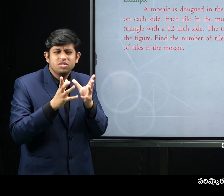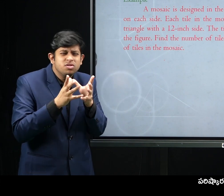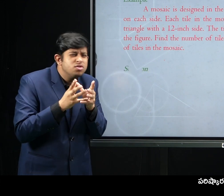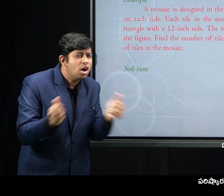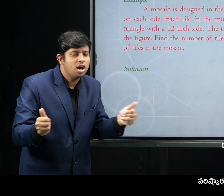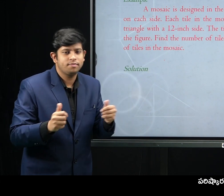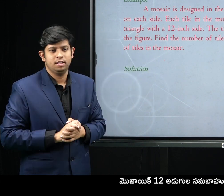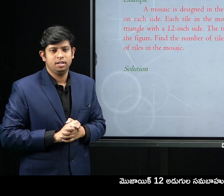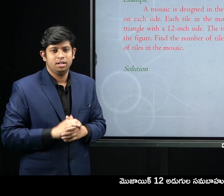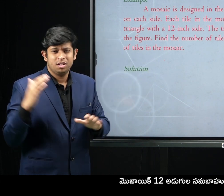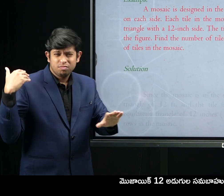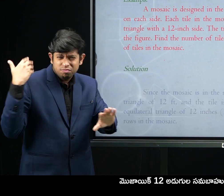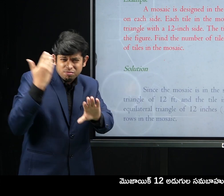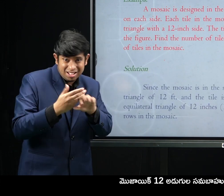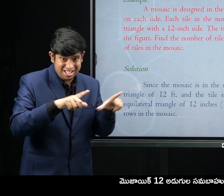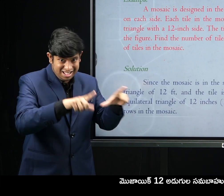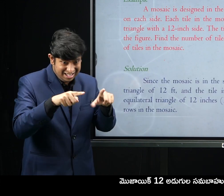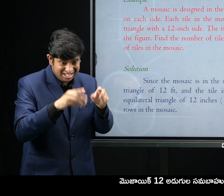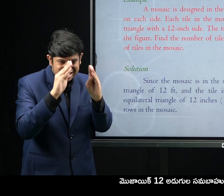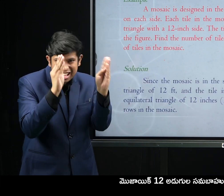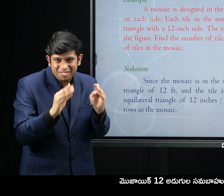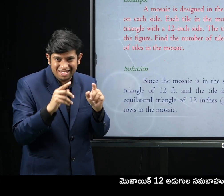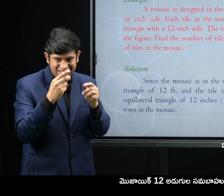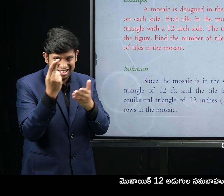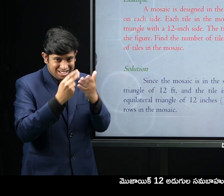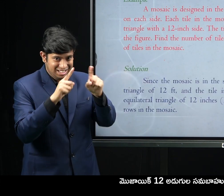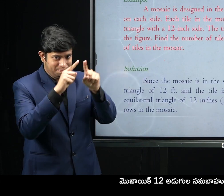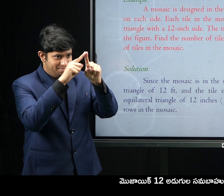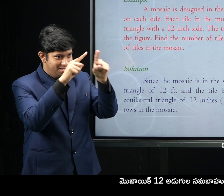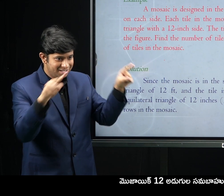పరిష్కారం: మెజాయిక్ 12 అడుగుల సమబాహు త్రిభుజం ఆకారంలో మరియు